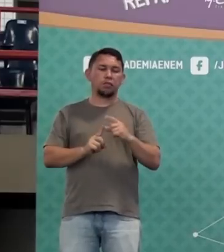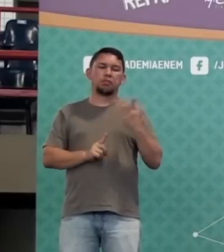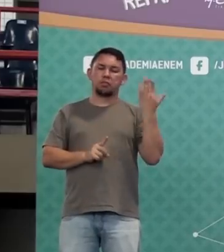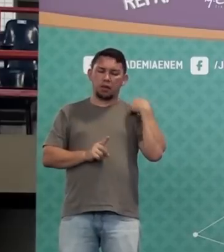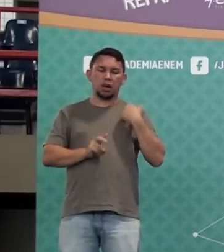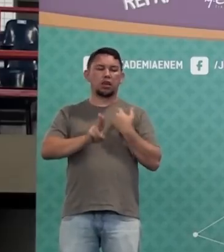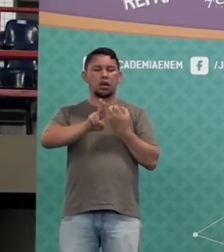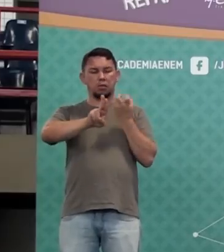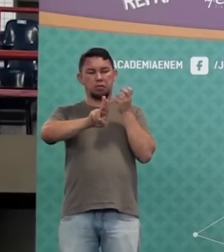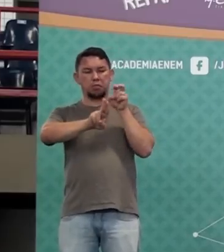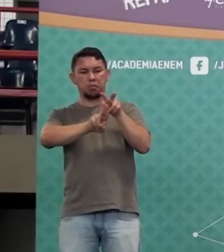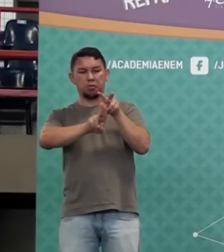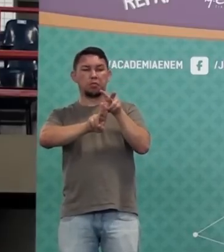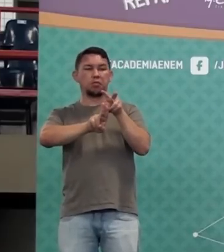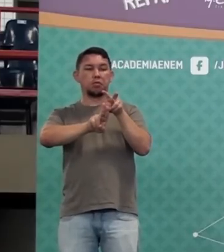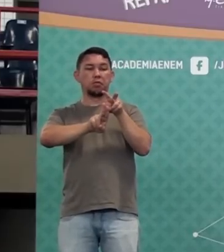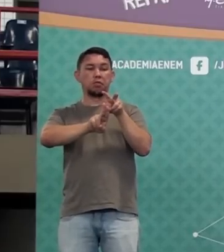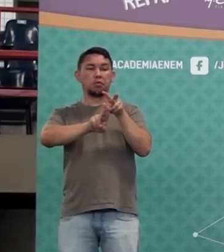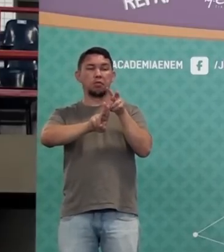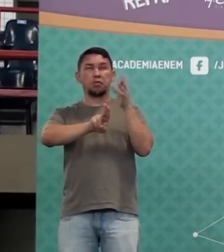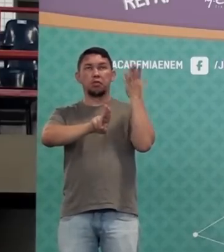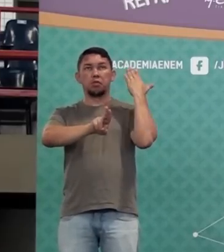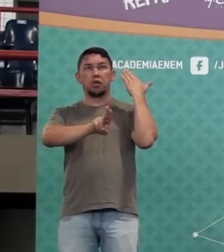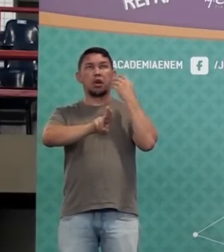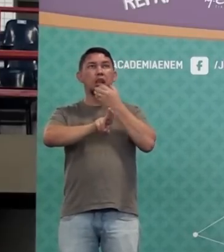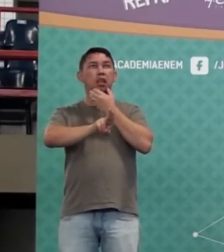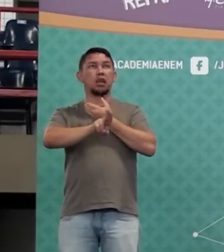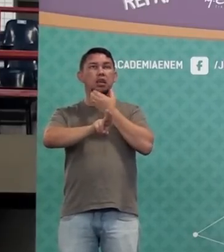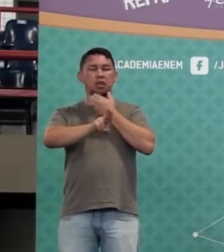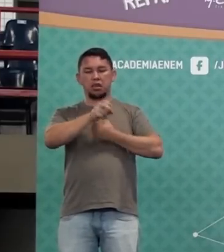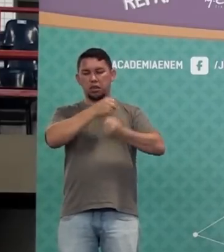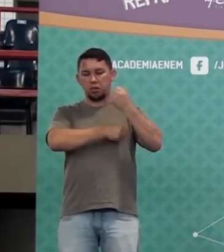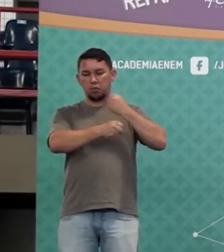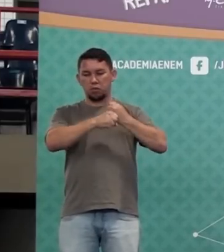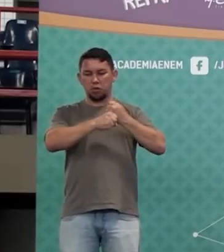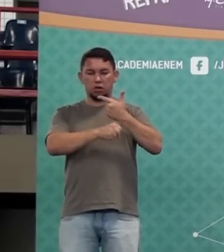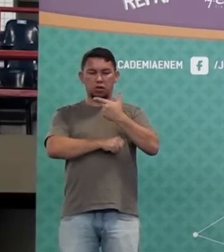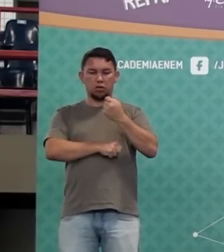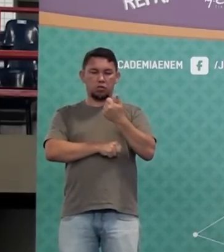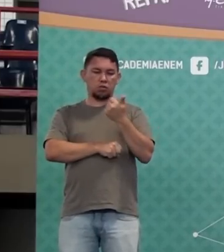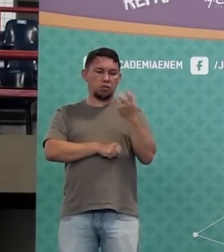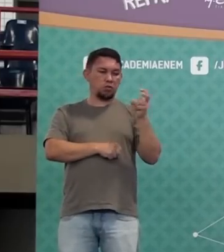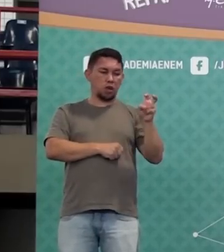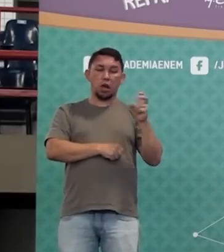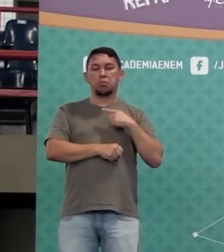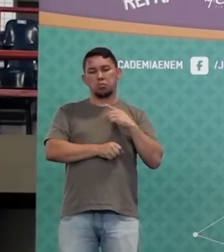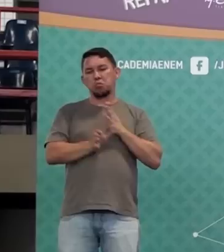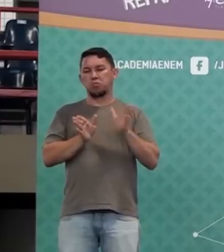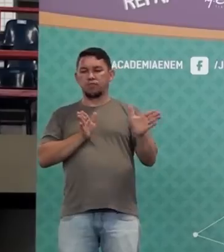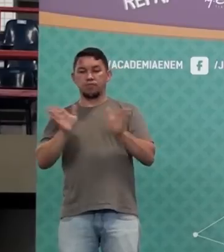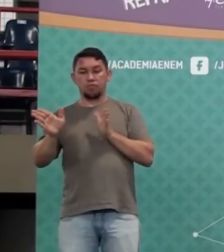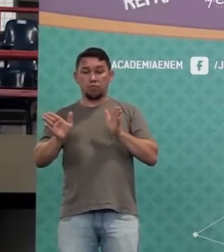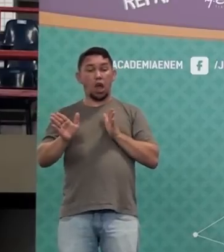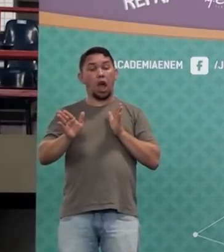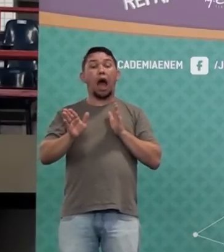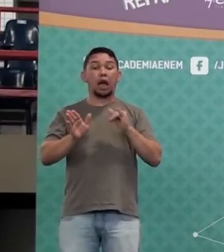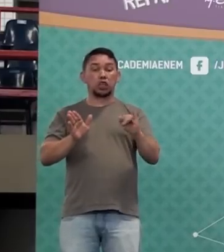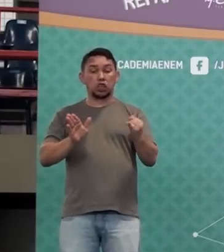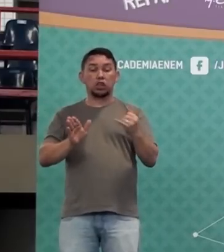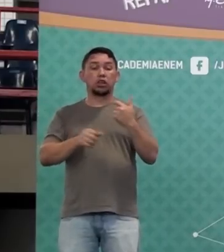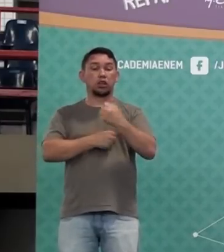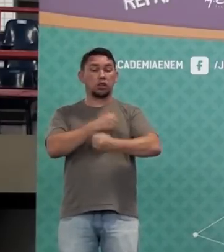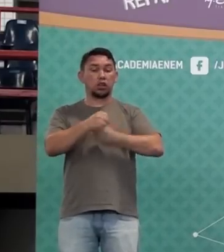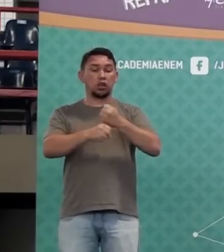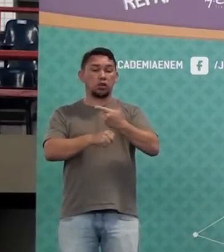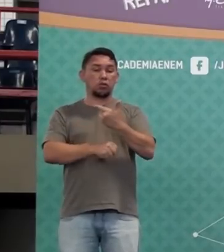tinham trema. Quem usou até dezembro, tudo bem, que estava valendo as 2 regras. Mas de janeiro para cá só